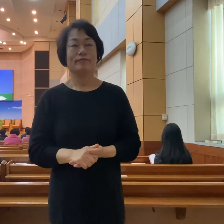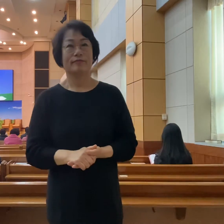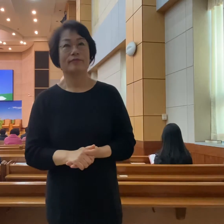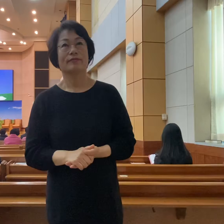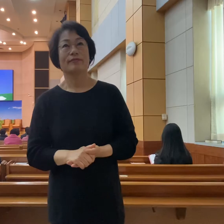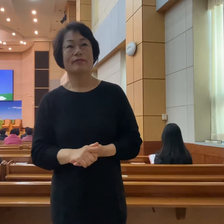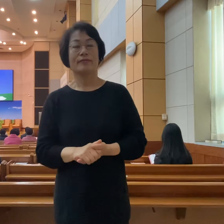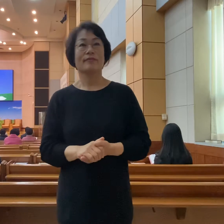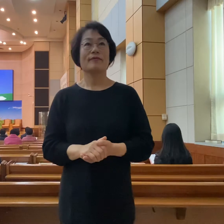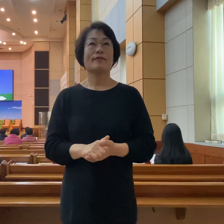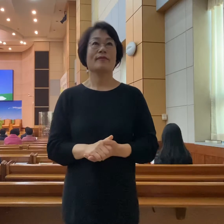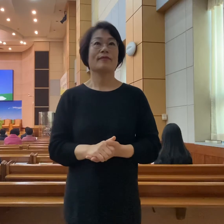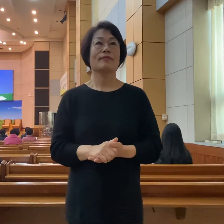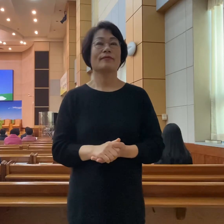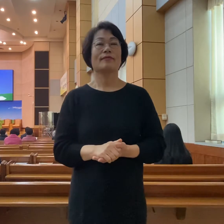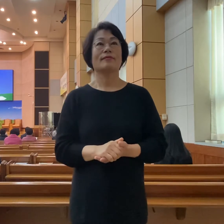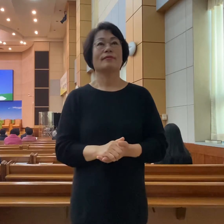이것이니